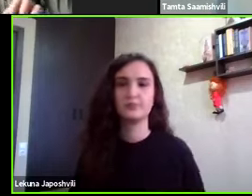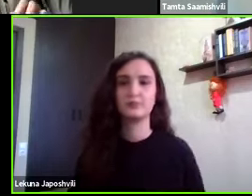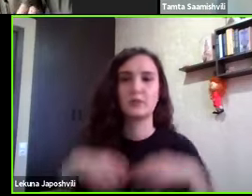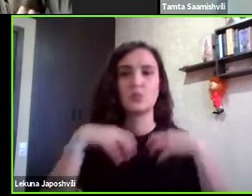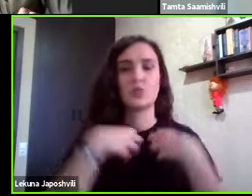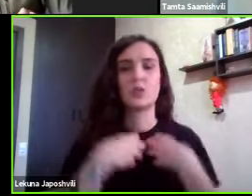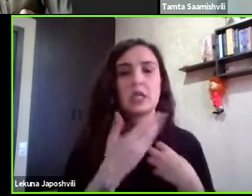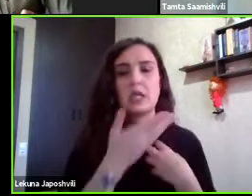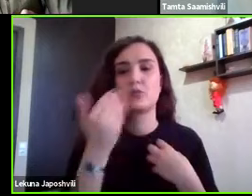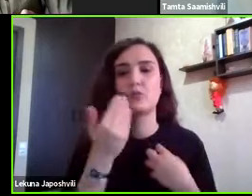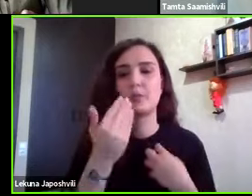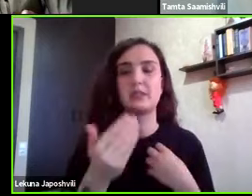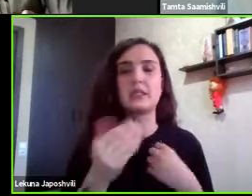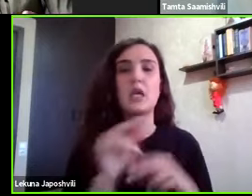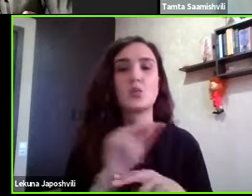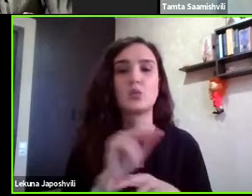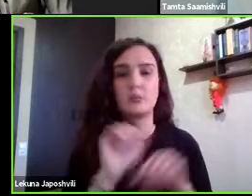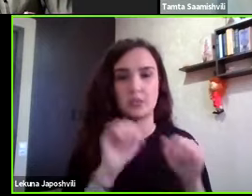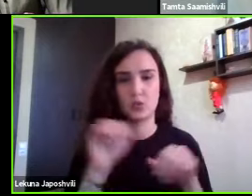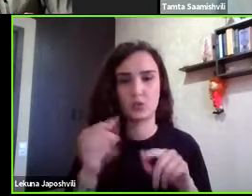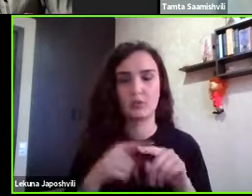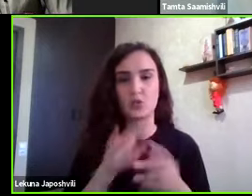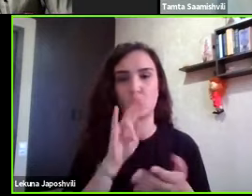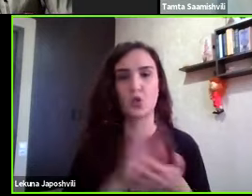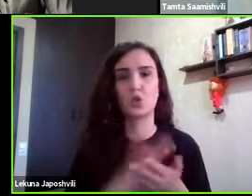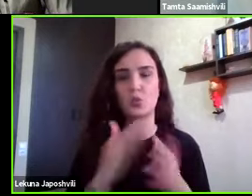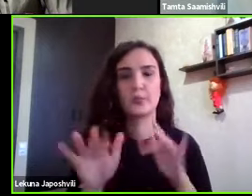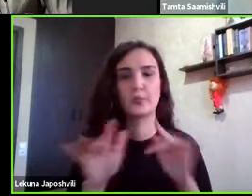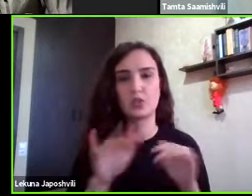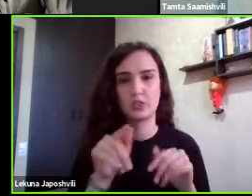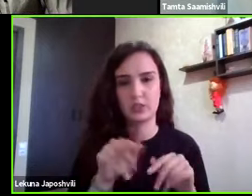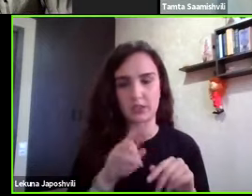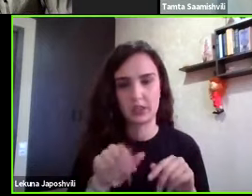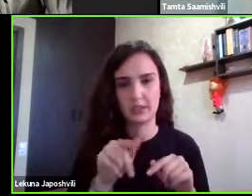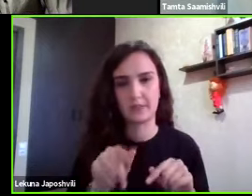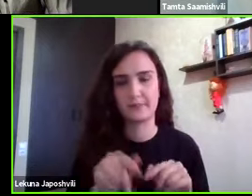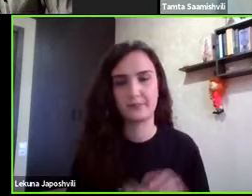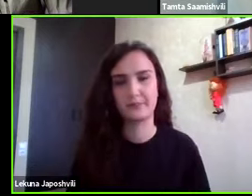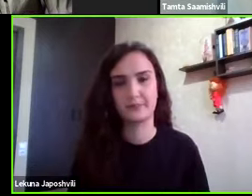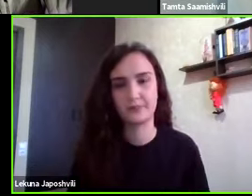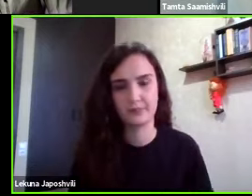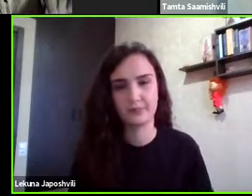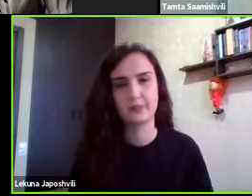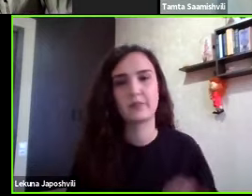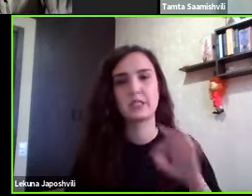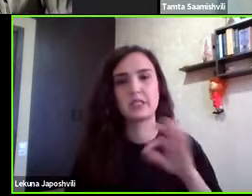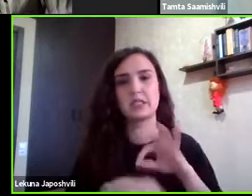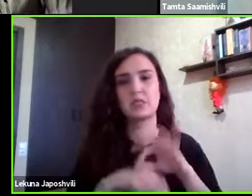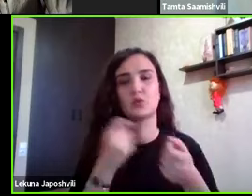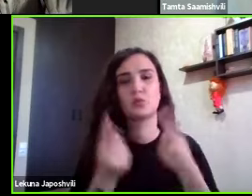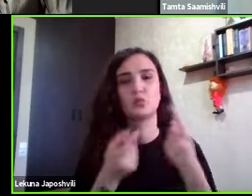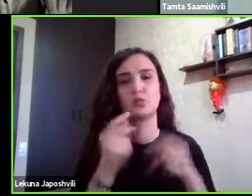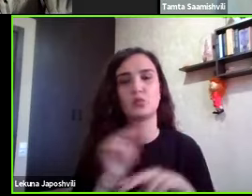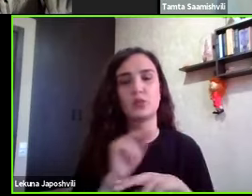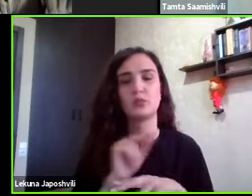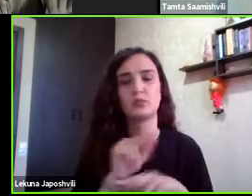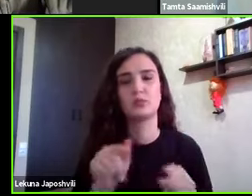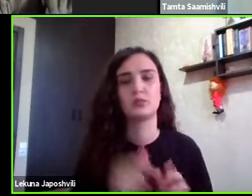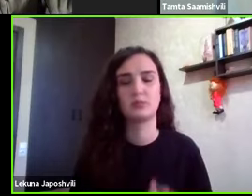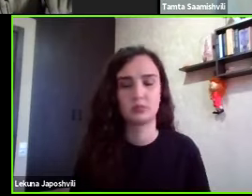არსებობს მათგან გაკურნების საშუალება, ეს ქრონიკული პროცესია და სიმპტომური მკურნალობით შემოვიფარგლებით